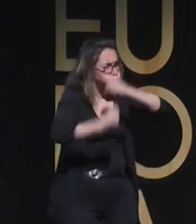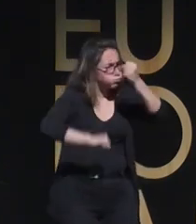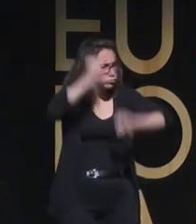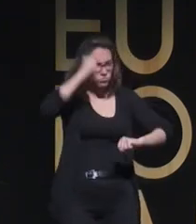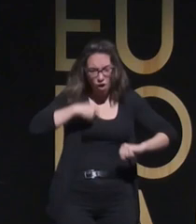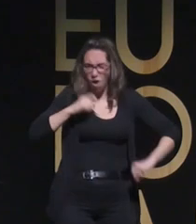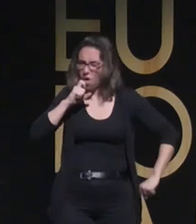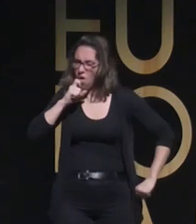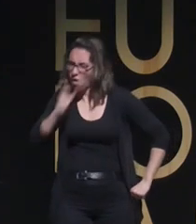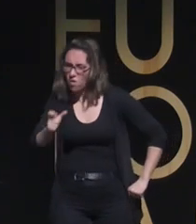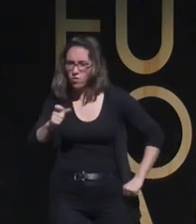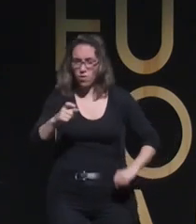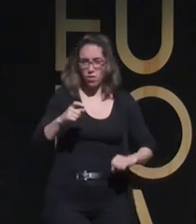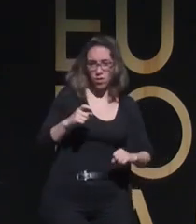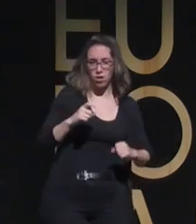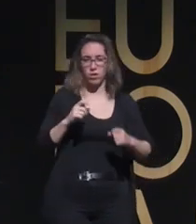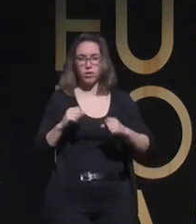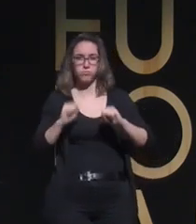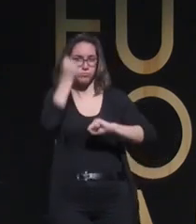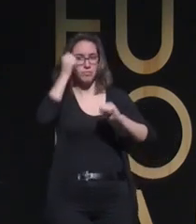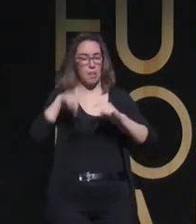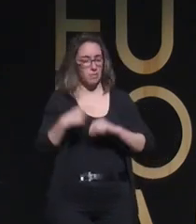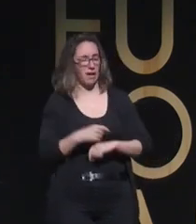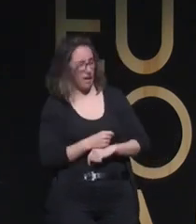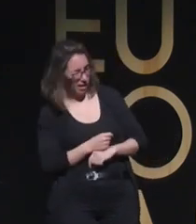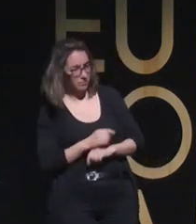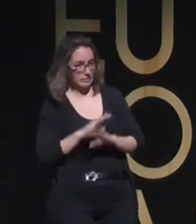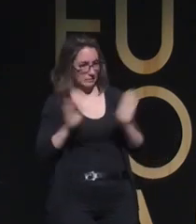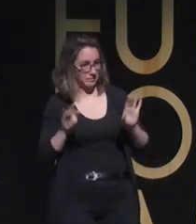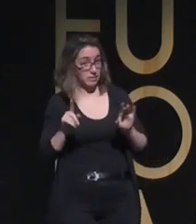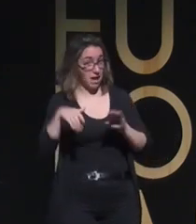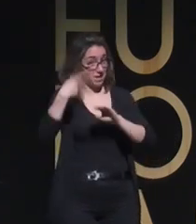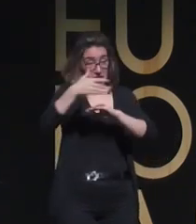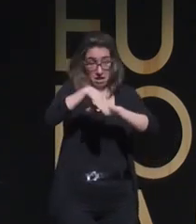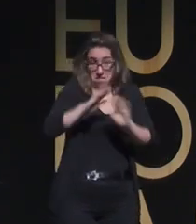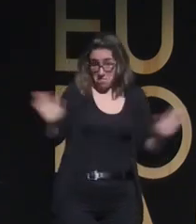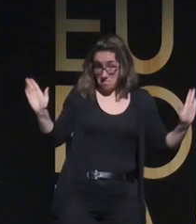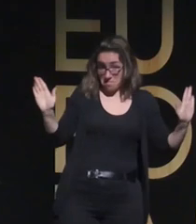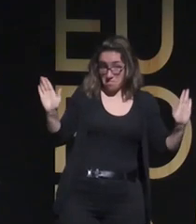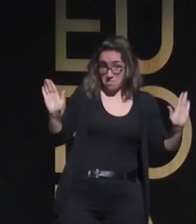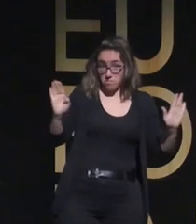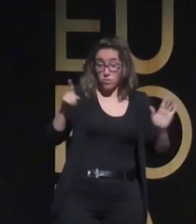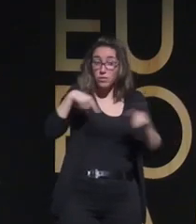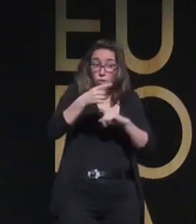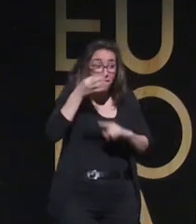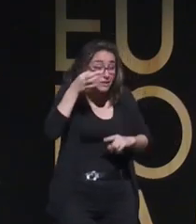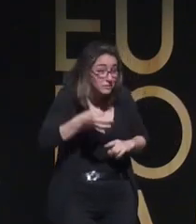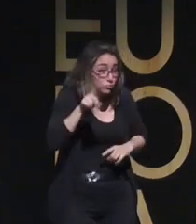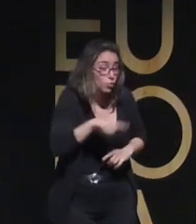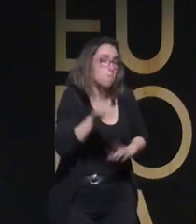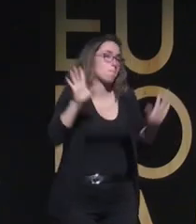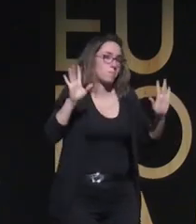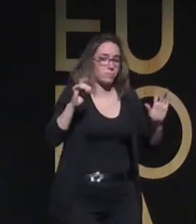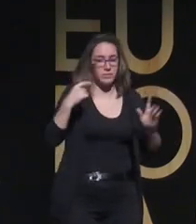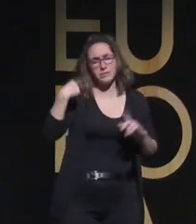odio, ¿cómo has podido hacer esto? Tal. Y luego le guiñas el ojo y le dices, esto es lo que te puede pasar en la calle. ¿Va a pasar esto o no? ¿Vale? Entonces entiendo que tengas miedo a